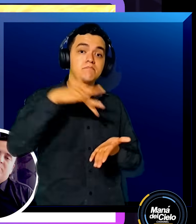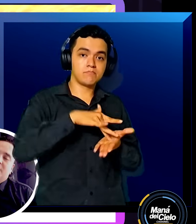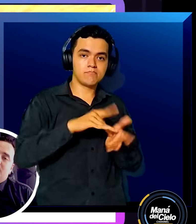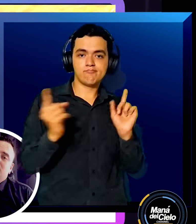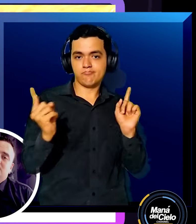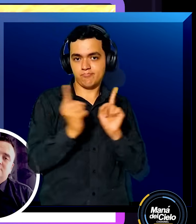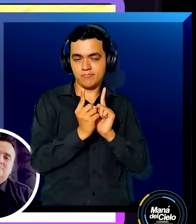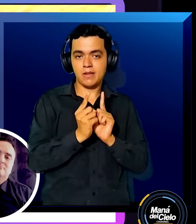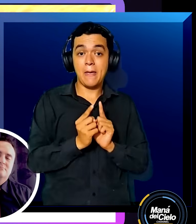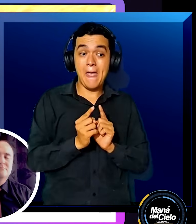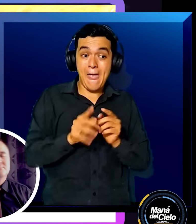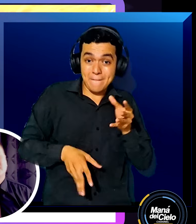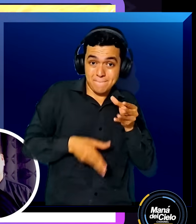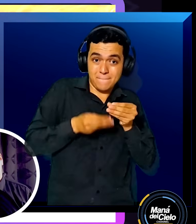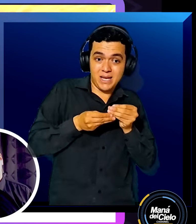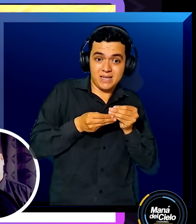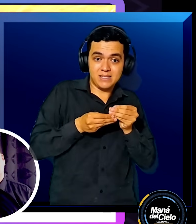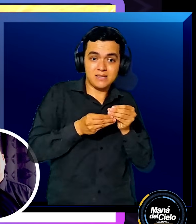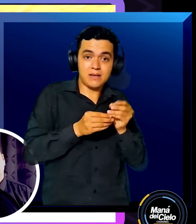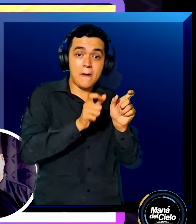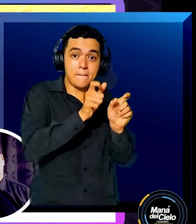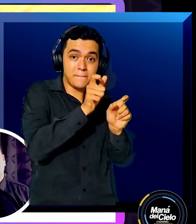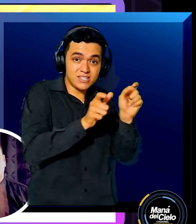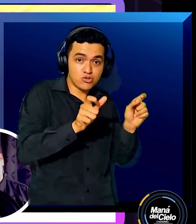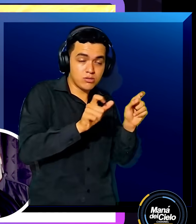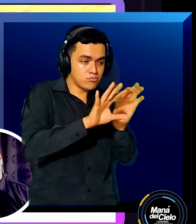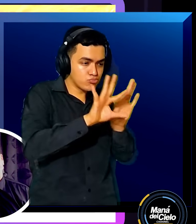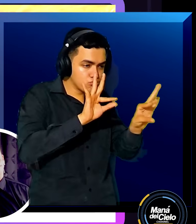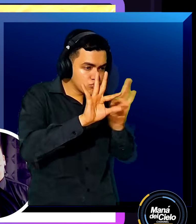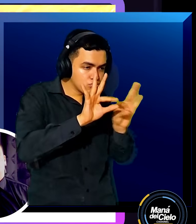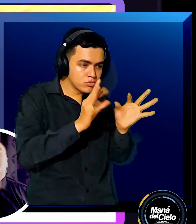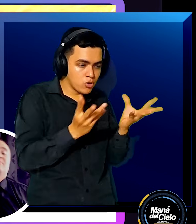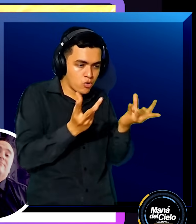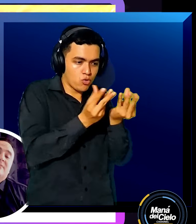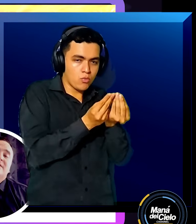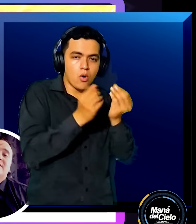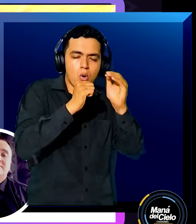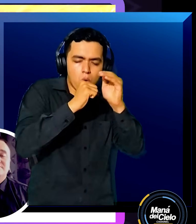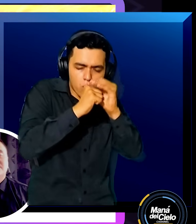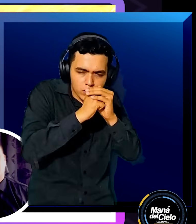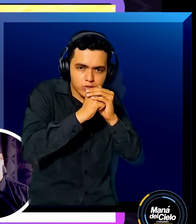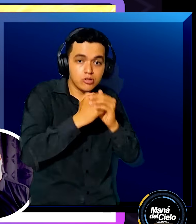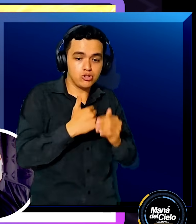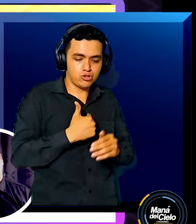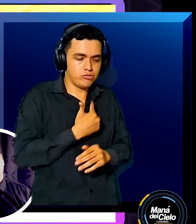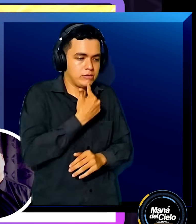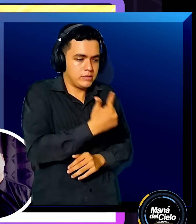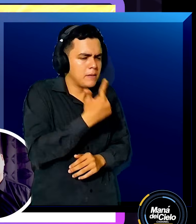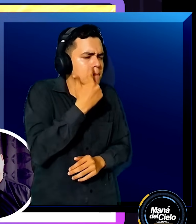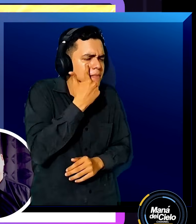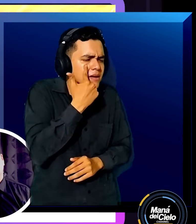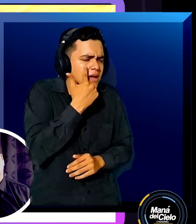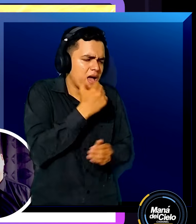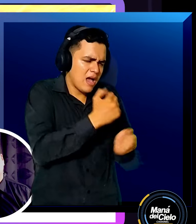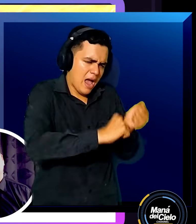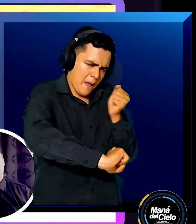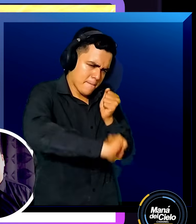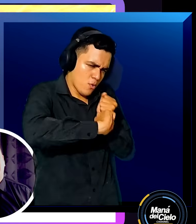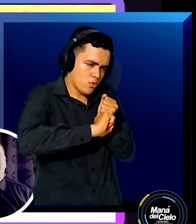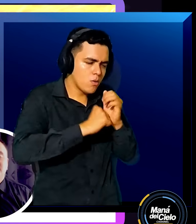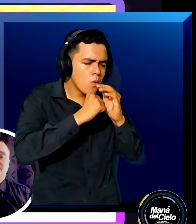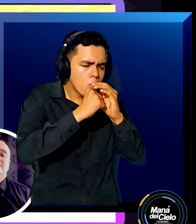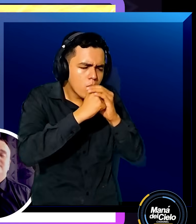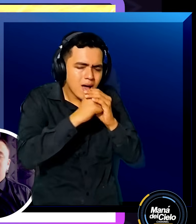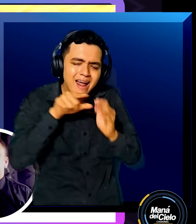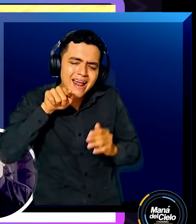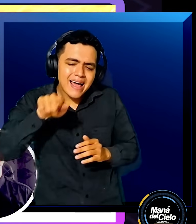Ve, hermanos, fue tanto el dolor, y pongo a Dios como testigo, que un día, y yo en cada culto,